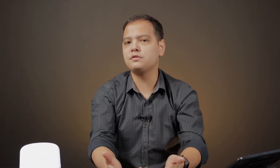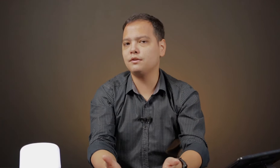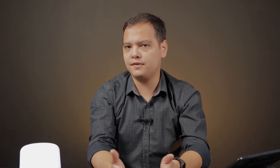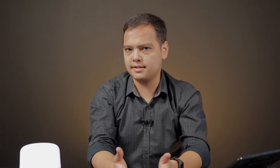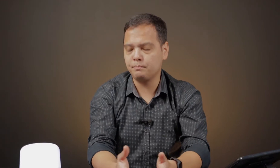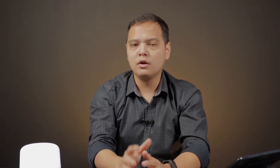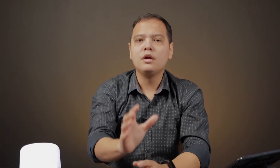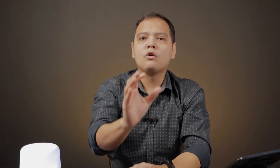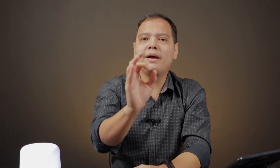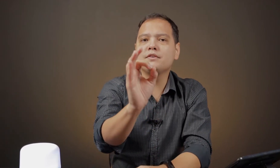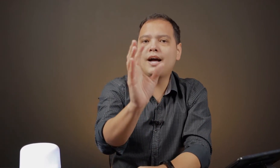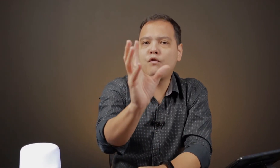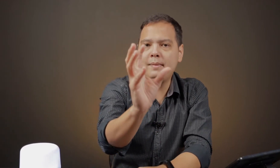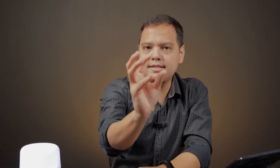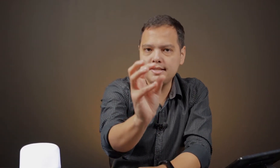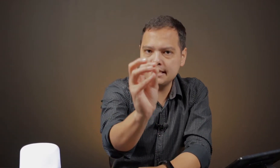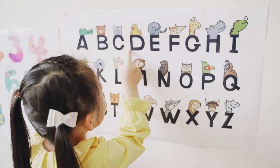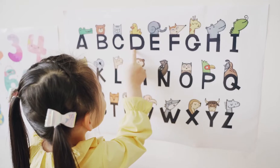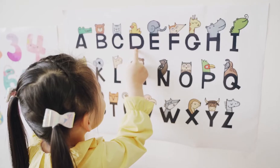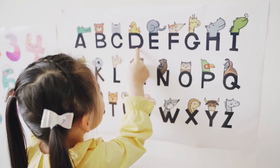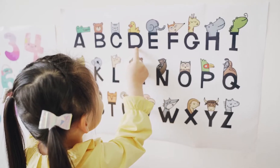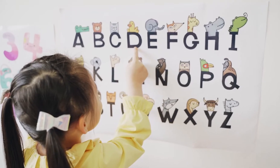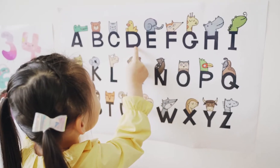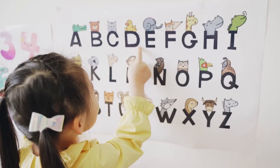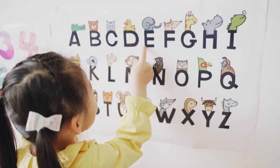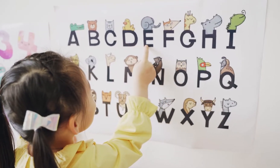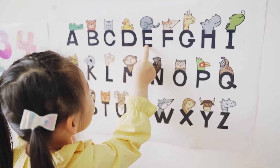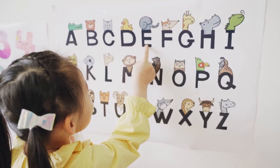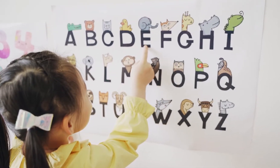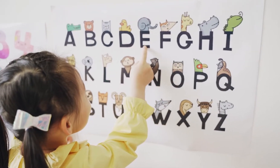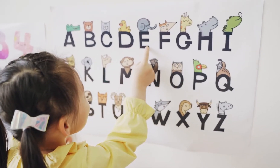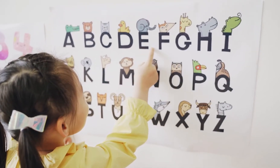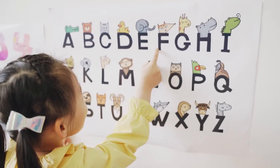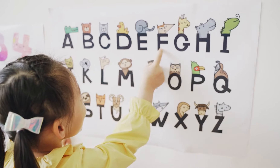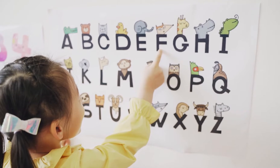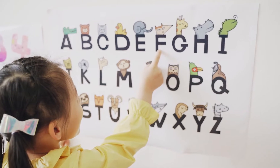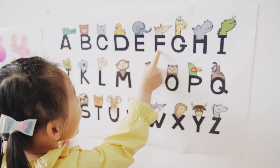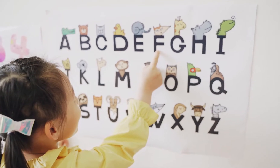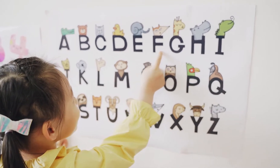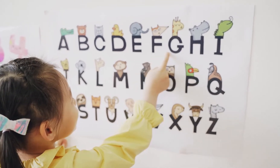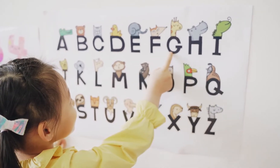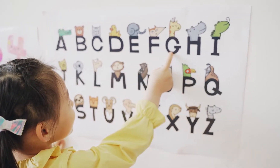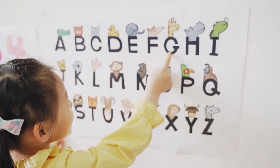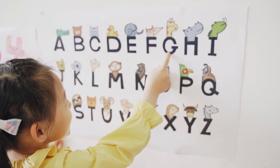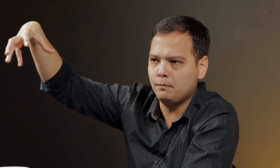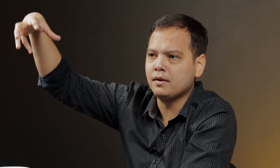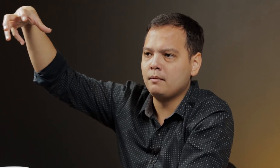tentam fazer. Como é que você alfabetiza uma criança? Você não pega coisas básicas, vai na repetição, repetição, repetição, para